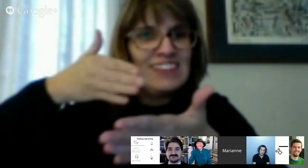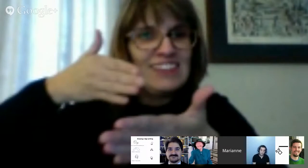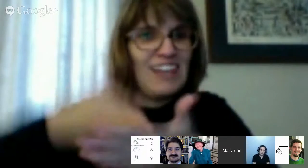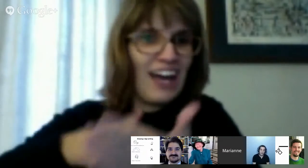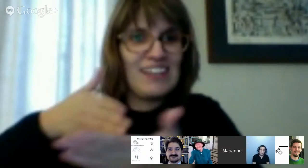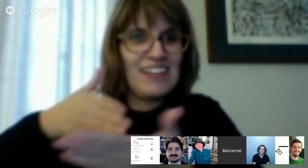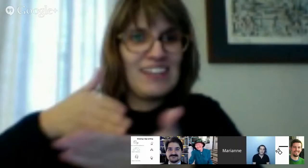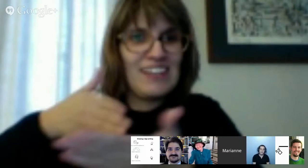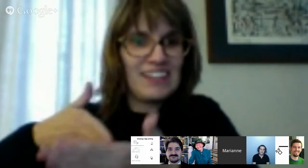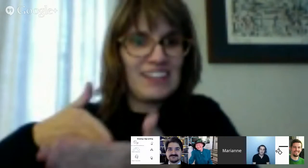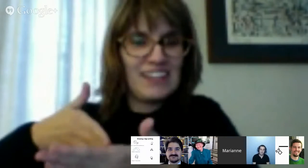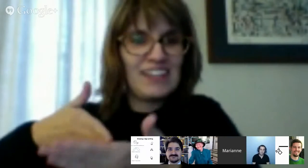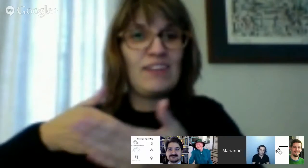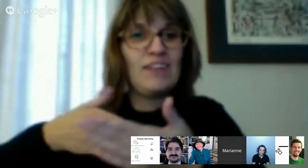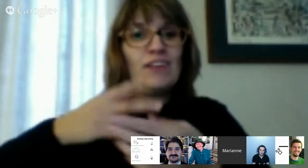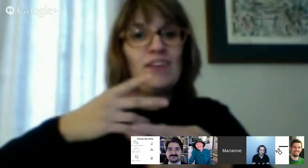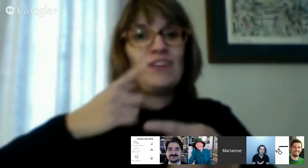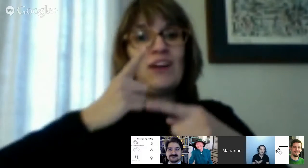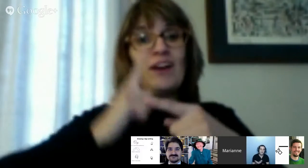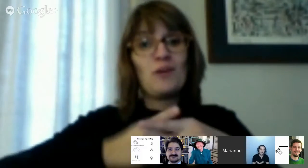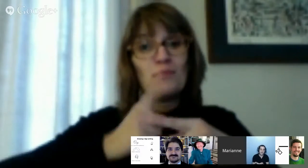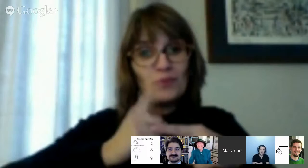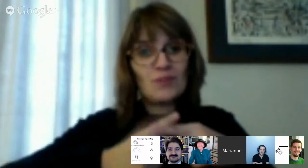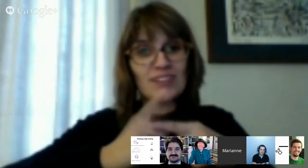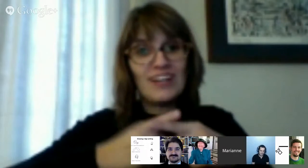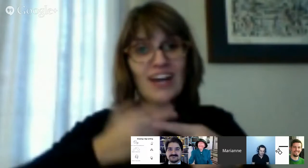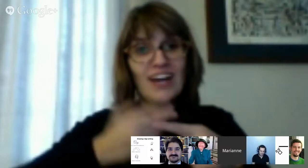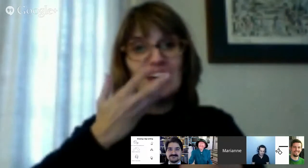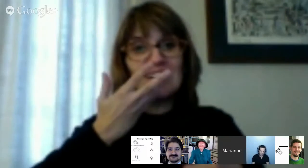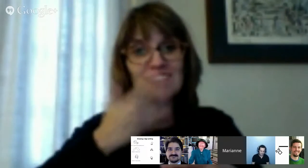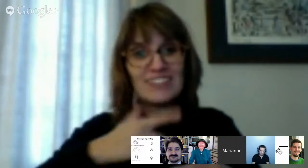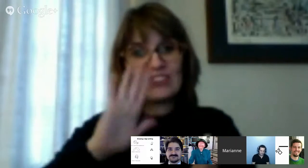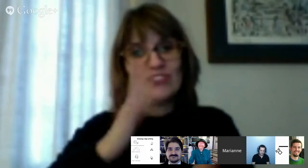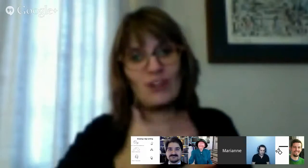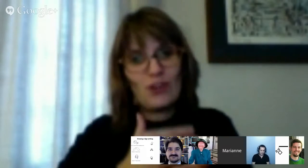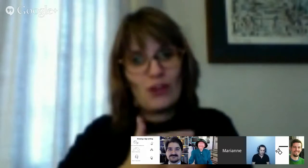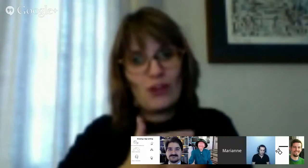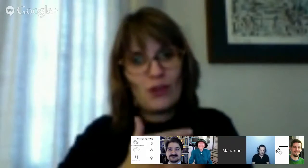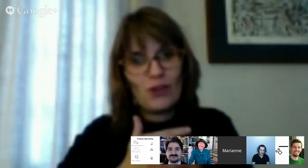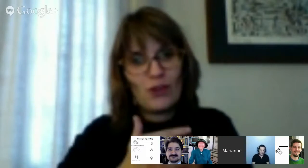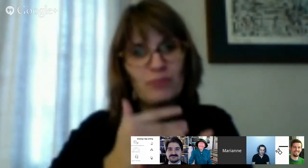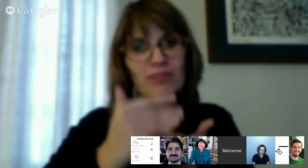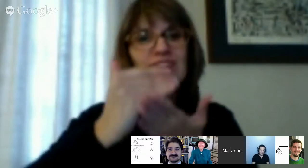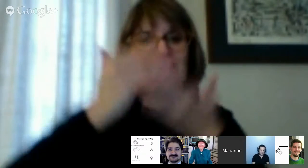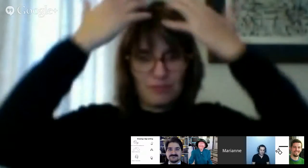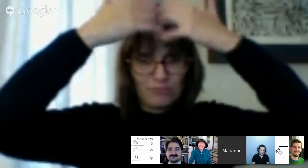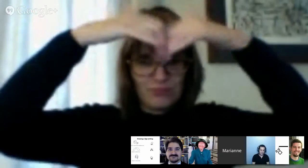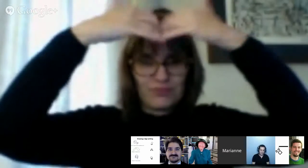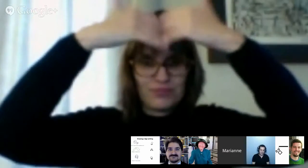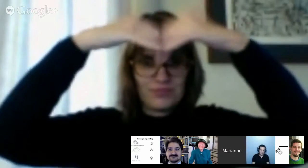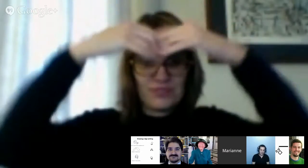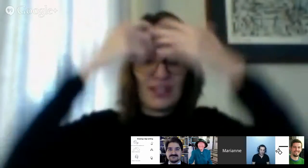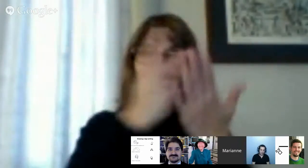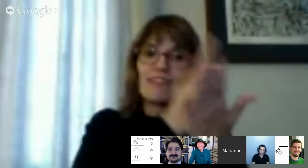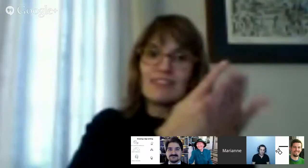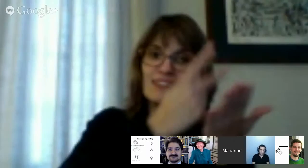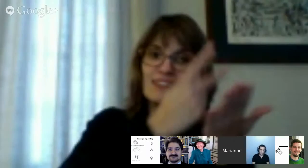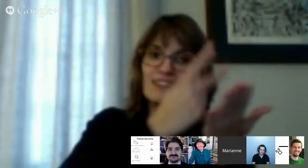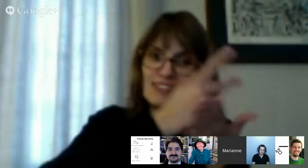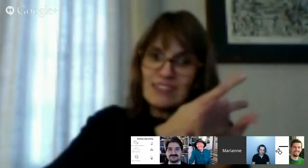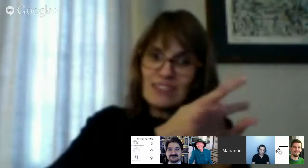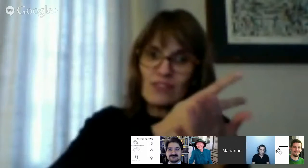a dificuldade e a limitação em como desenhar sinais. Porque a criança, ela